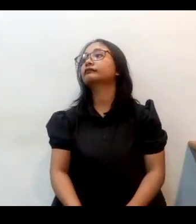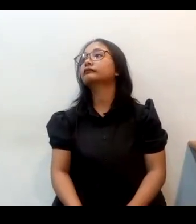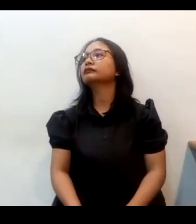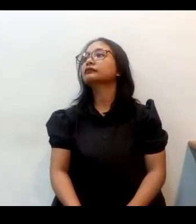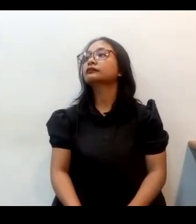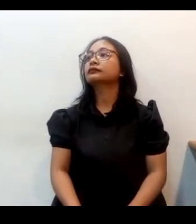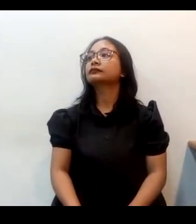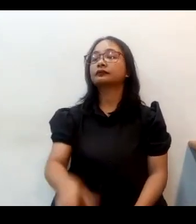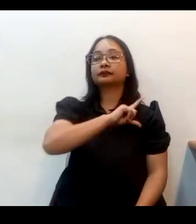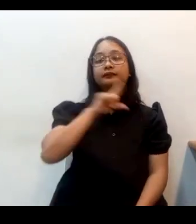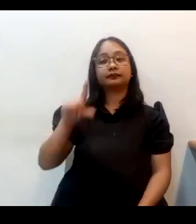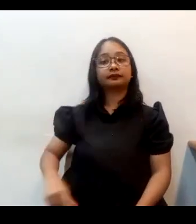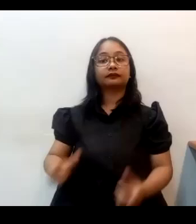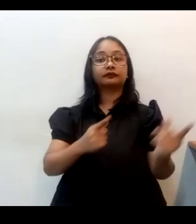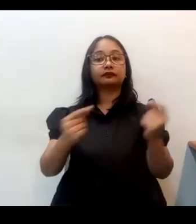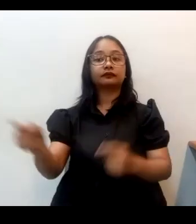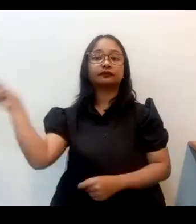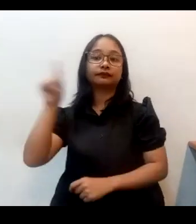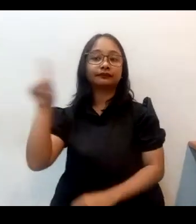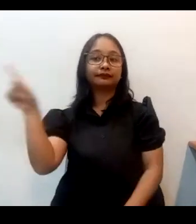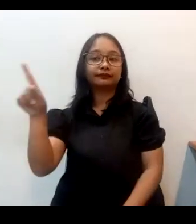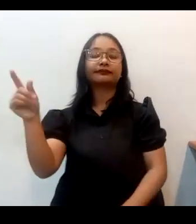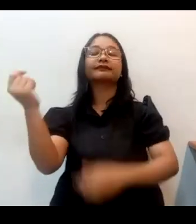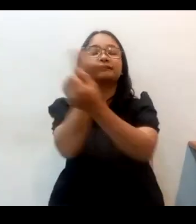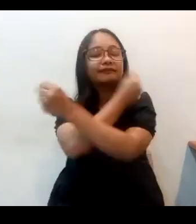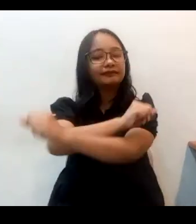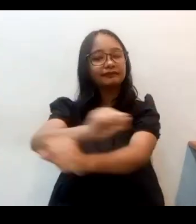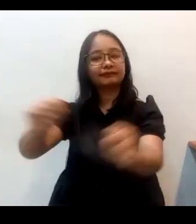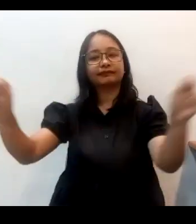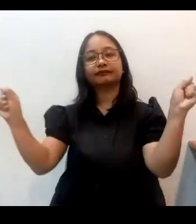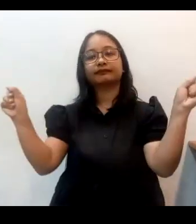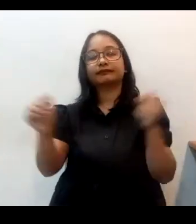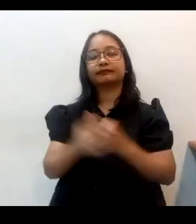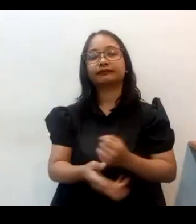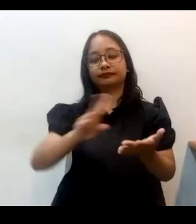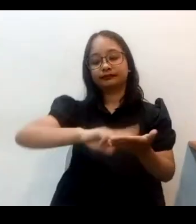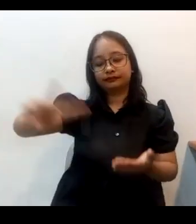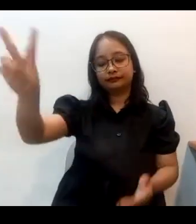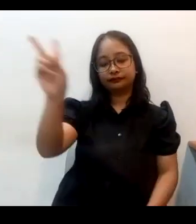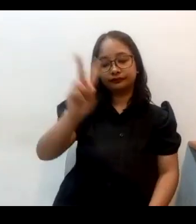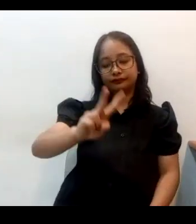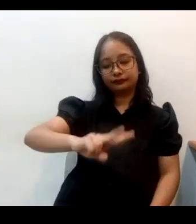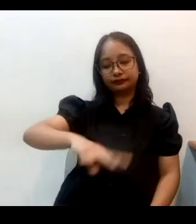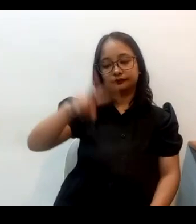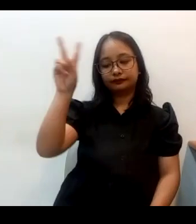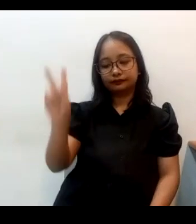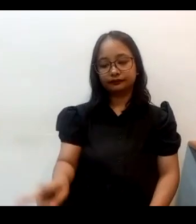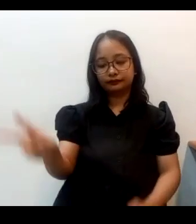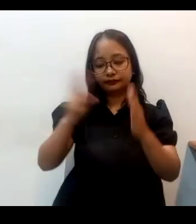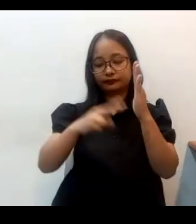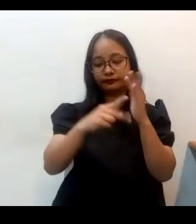is salvation. Kaya yung mabuting ginawa po ng Panginoon ay yung kaligtasan. The verse 22, let's read it together. 3, 2,